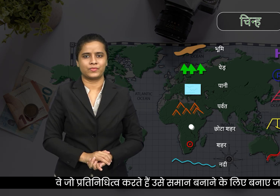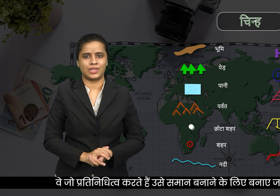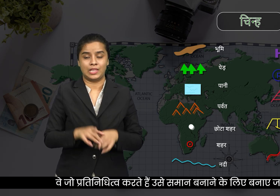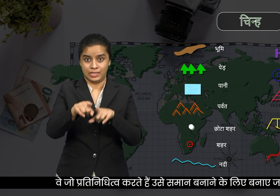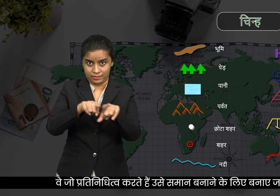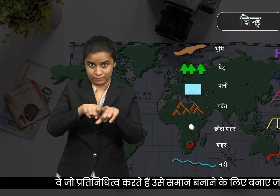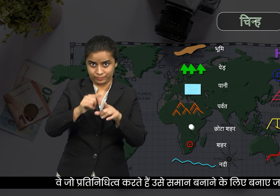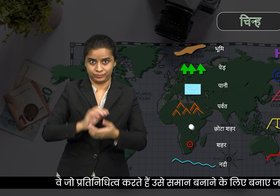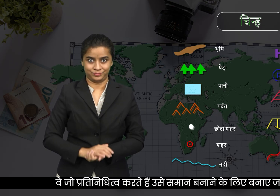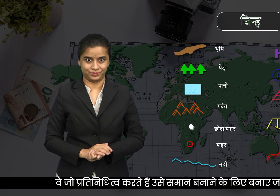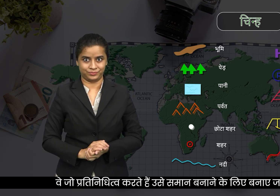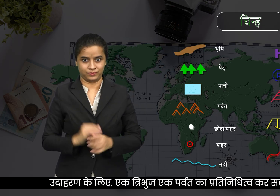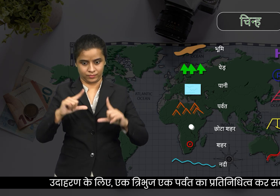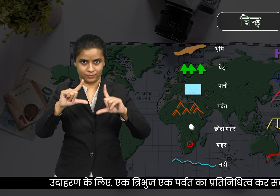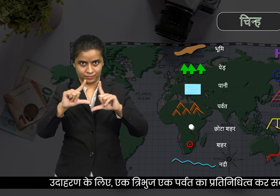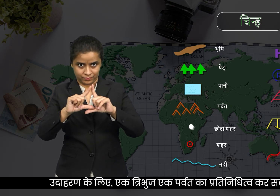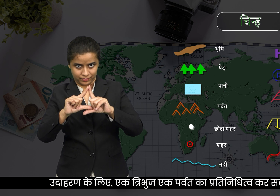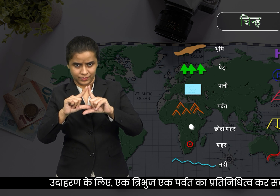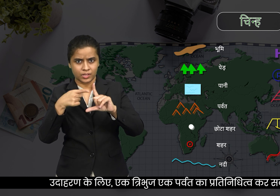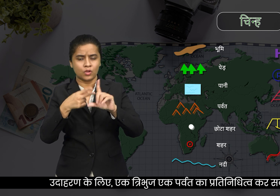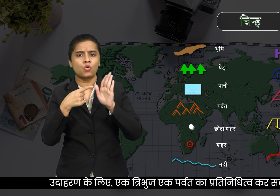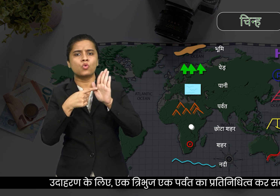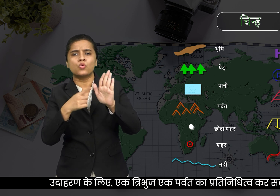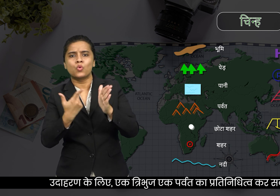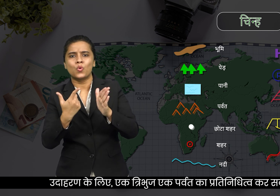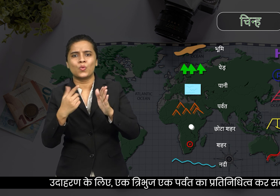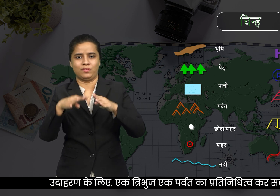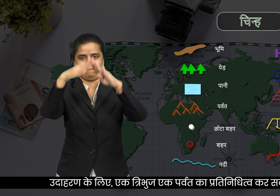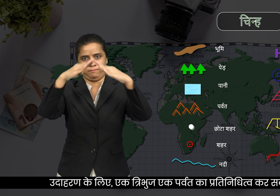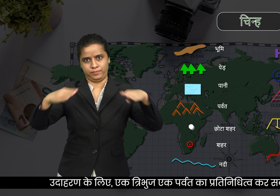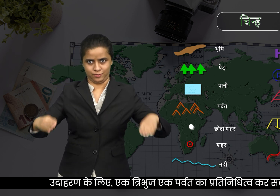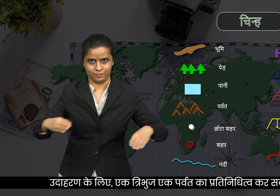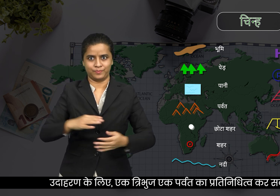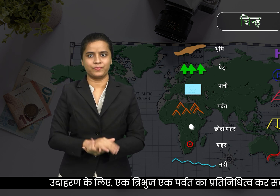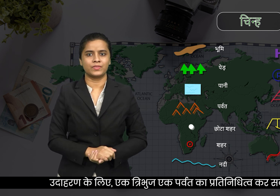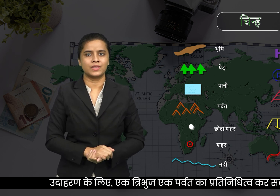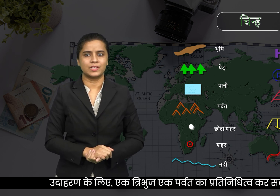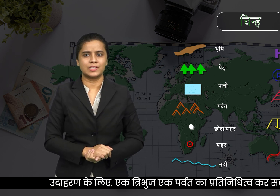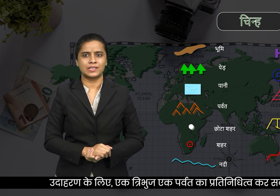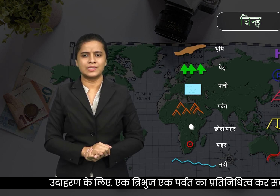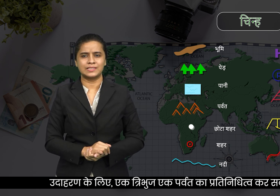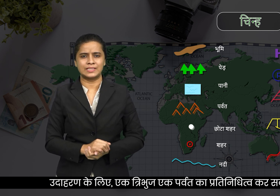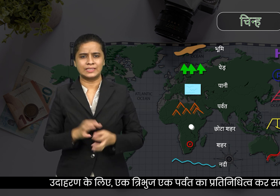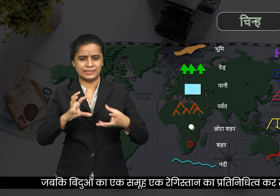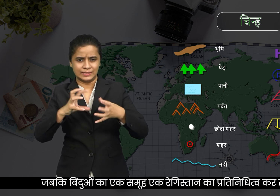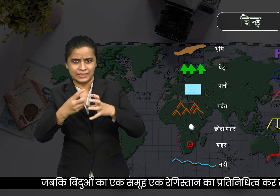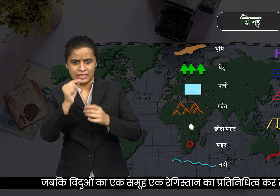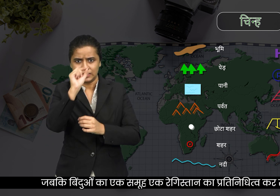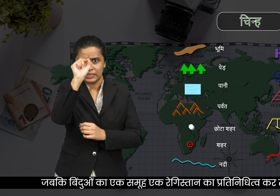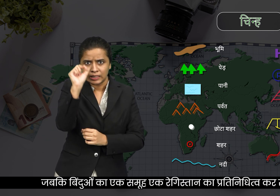बनाए जाते हैं। उदाहरण के लिए, एक त्रिभुज एक पर्वत का प्रतिनिधित्व कर सकता है, जबकि